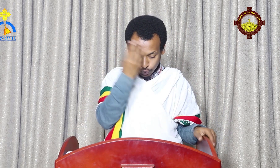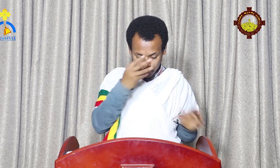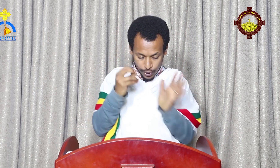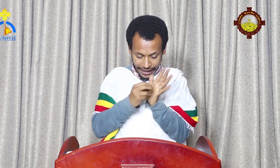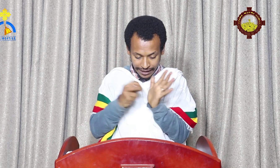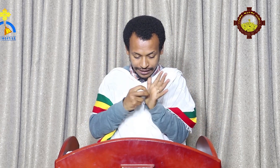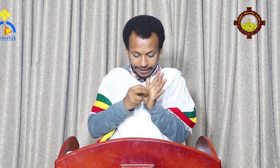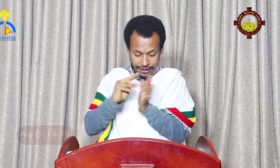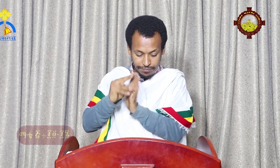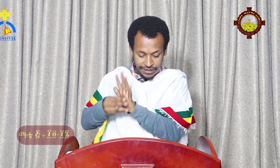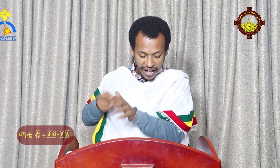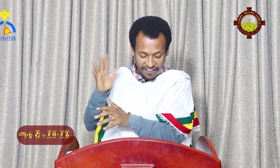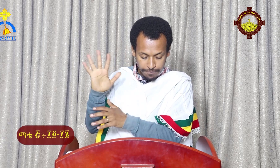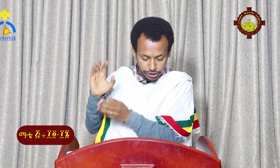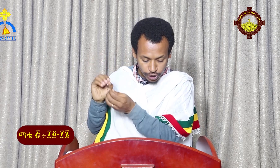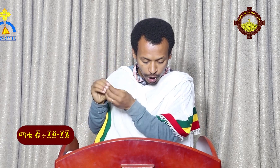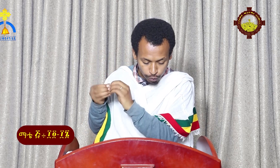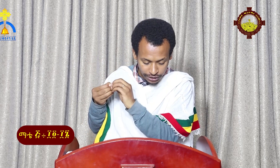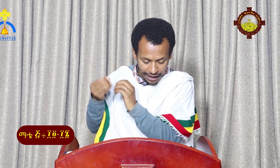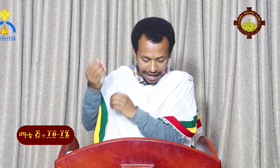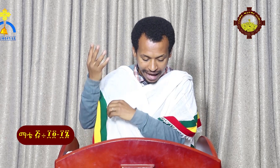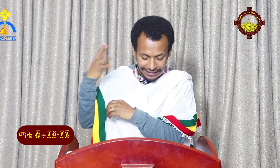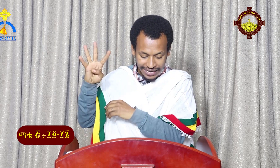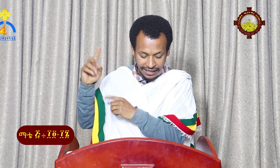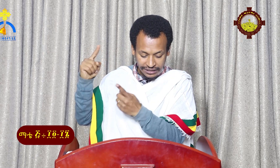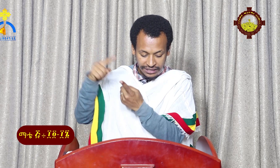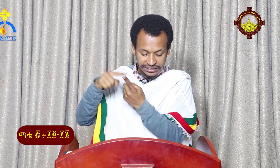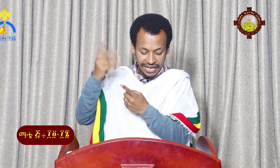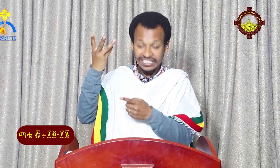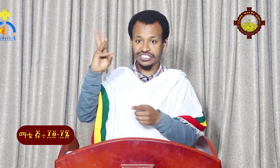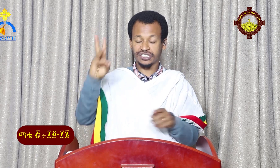የማቴዎስ ወንጌል ምዕራፍ 5 ከቁጥር 14 እስከ 16